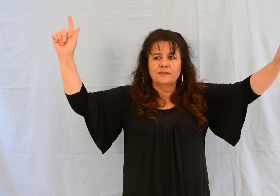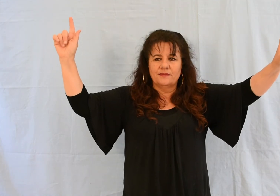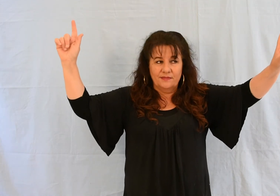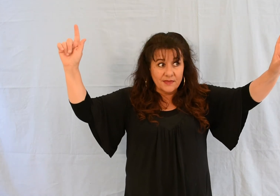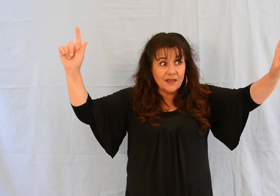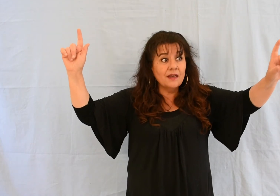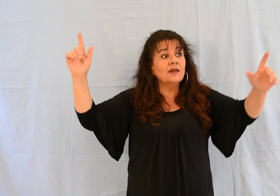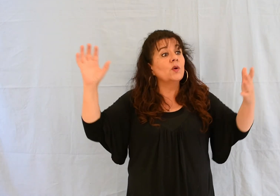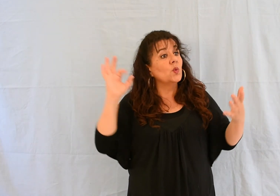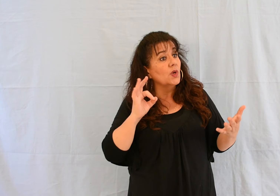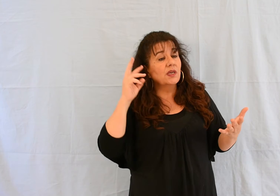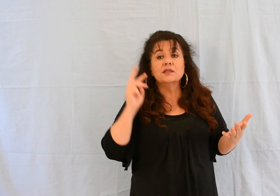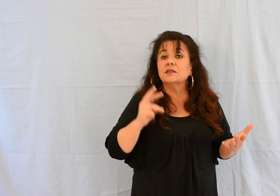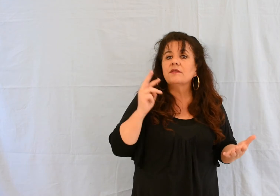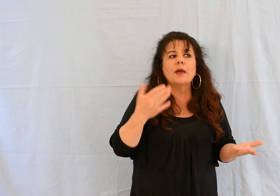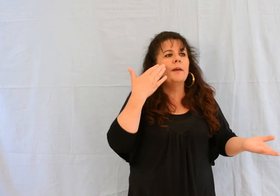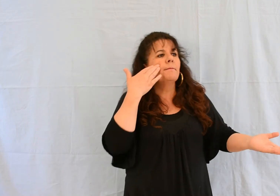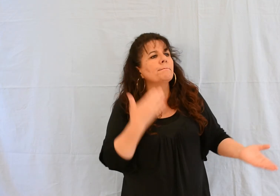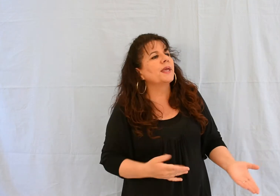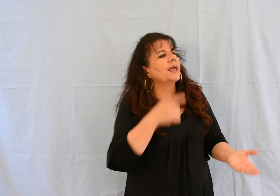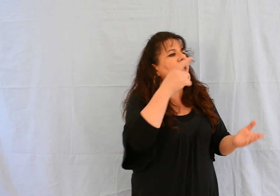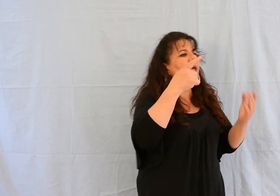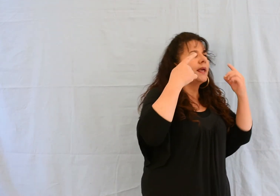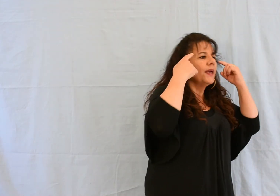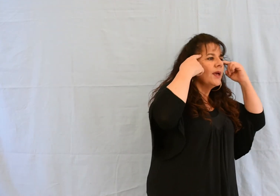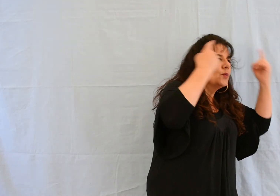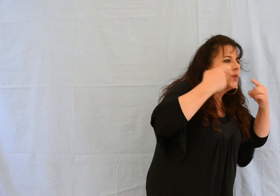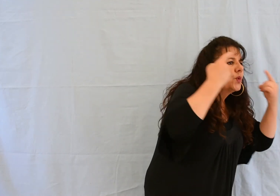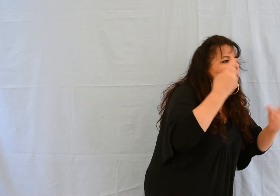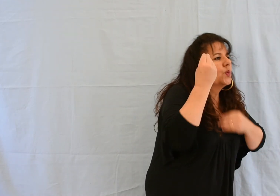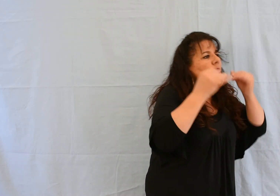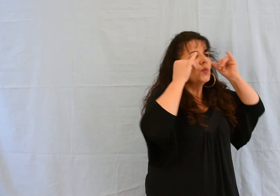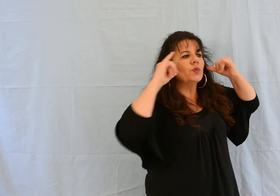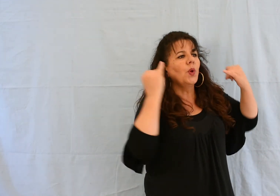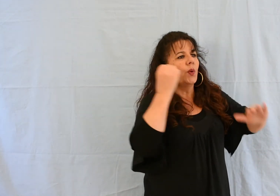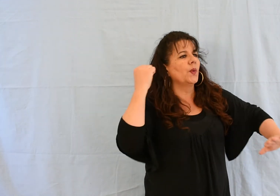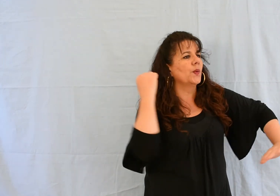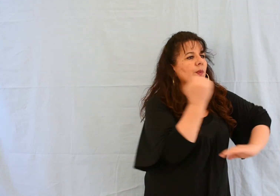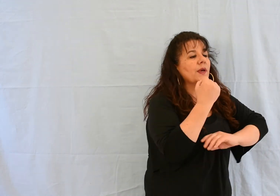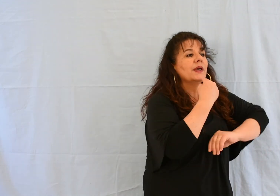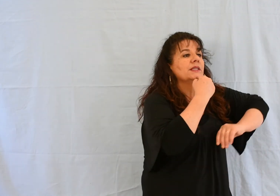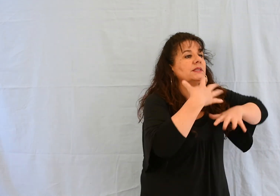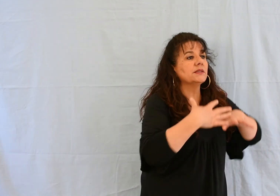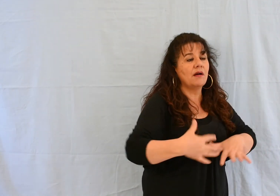S'il est vrai qu'une simple aspersion avec le sang de bouc et de taureau et de cendres de